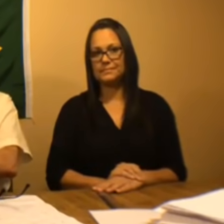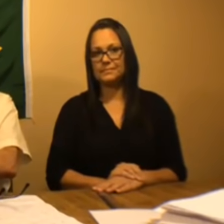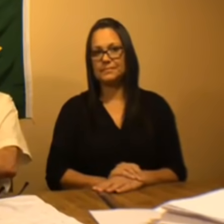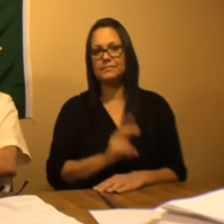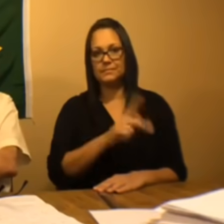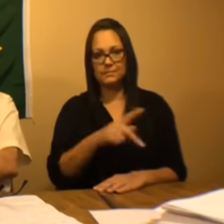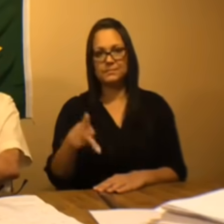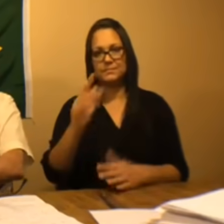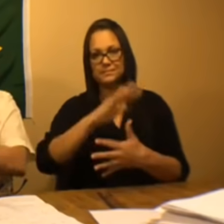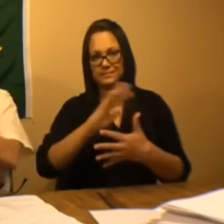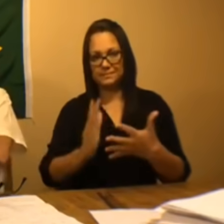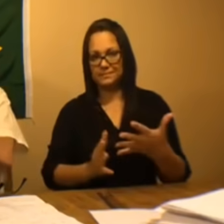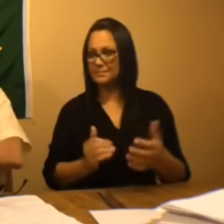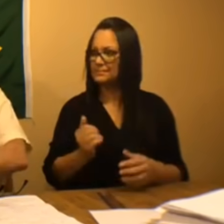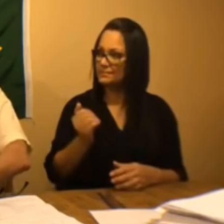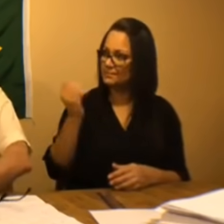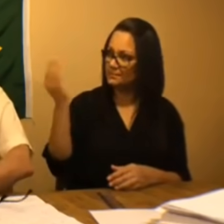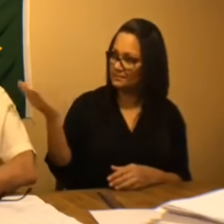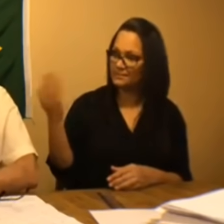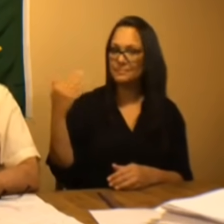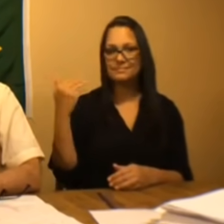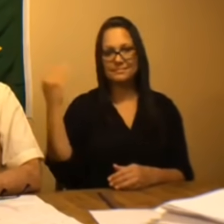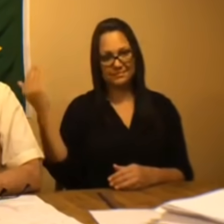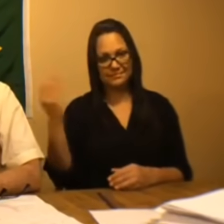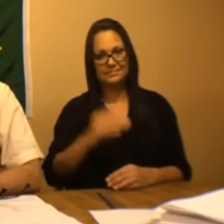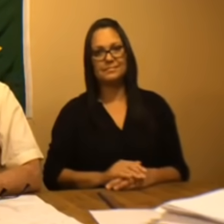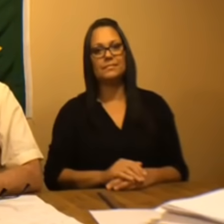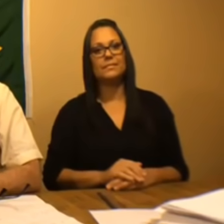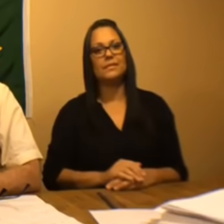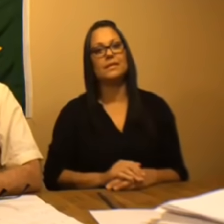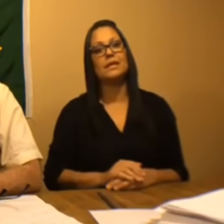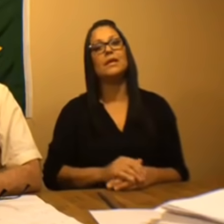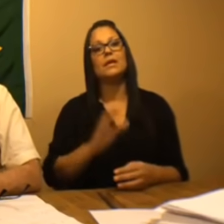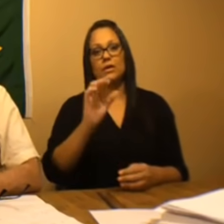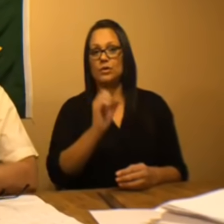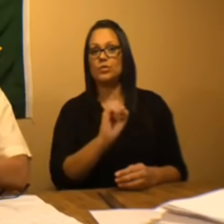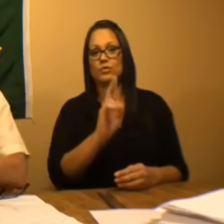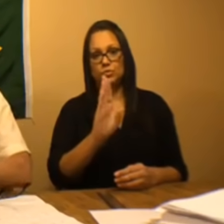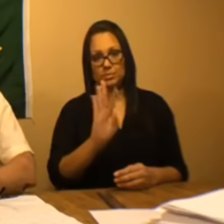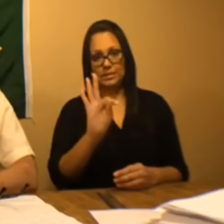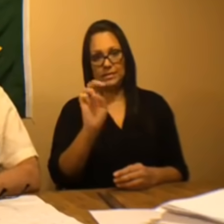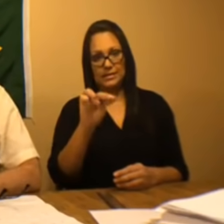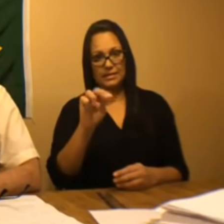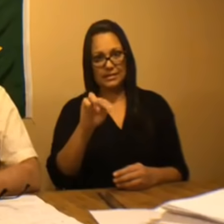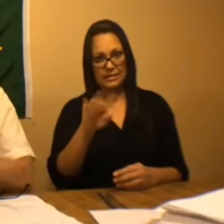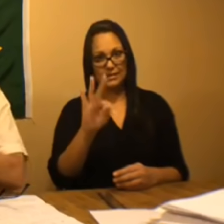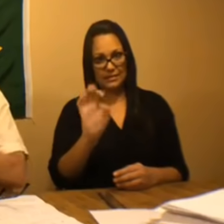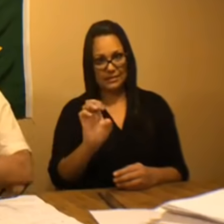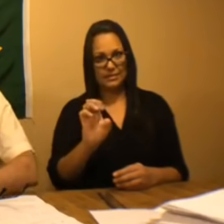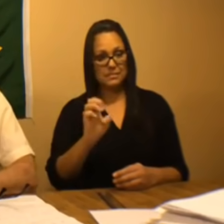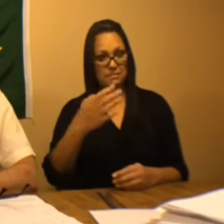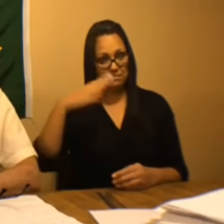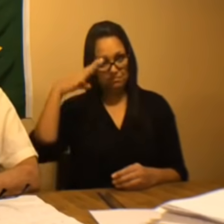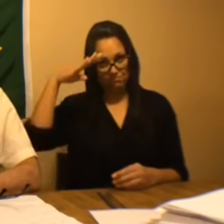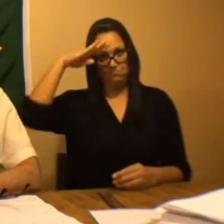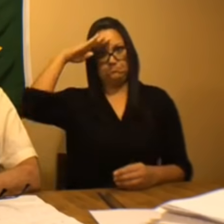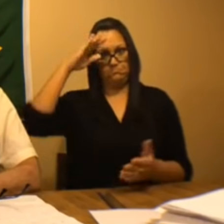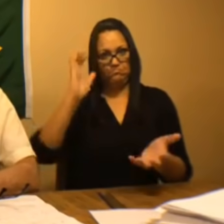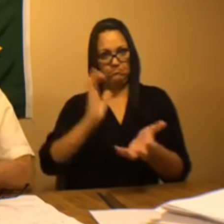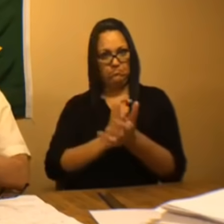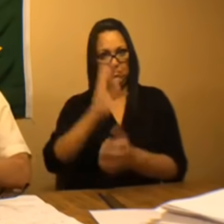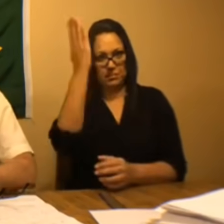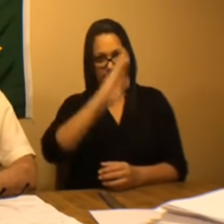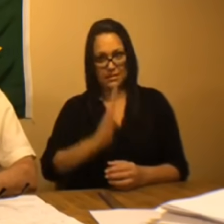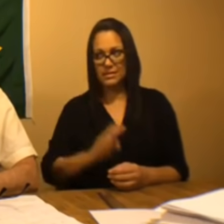professora de Libras. À minha direita aqui, o subtenente do Exército Brasileiro, Hélio, o candidato,